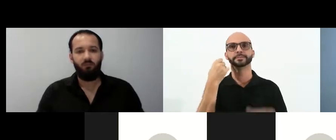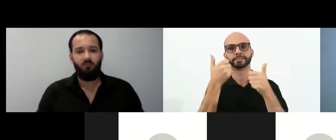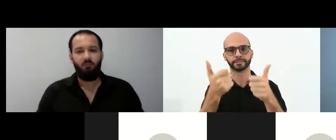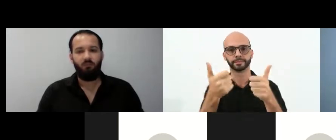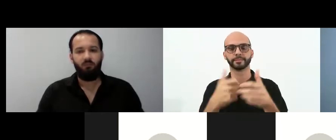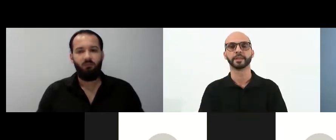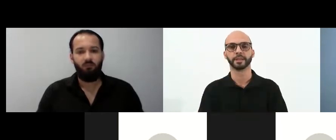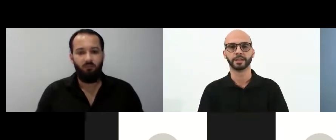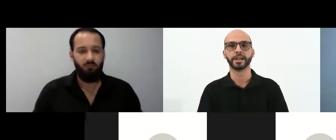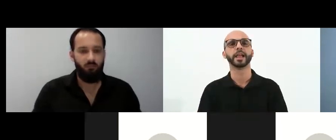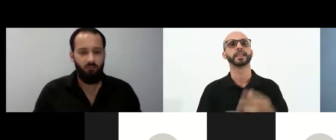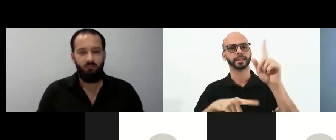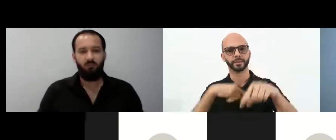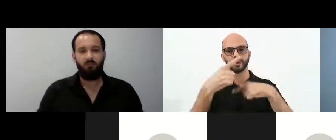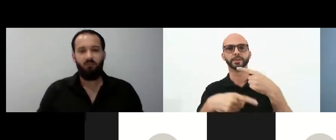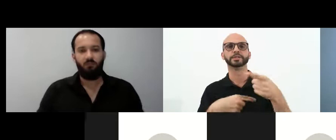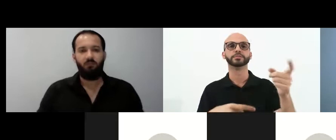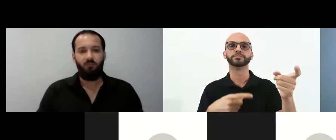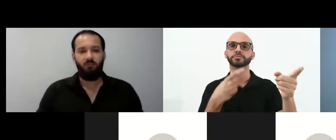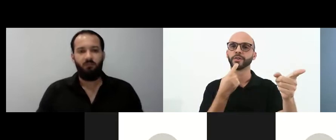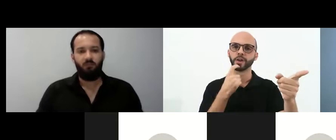Este é meu sinal.